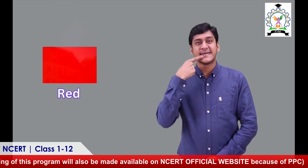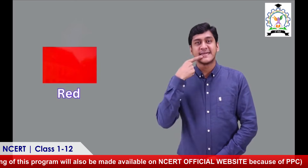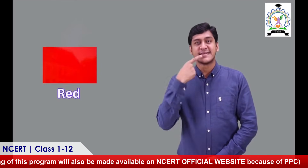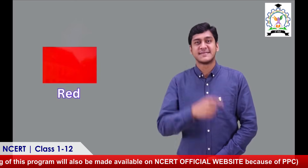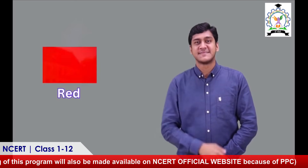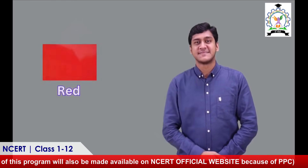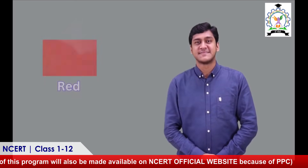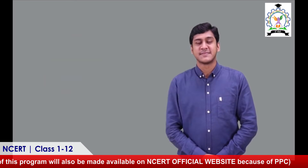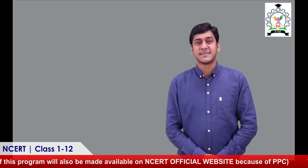लाल,